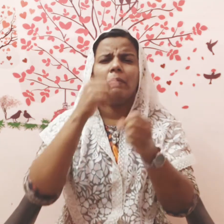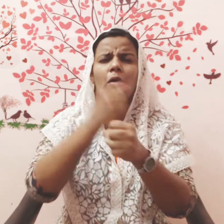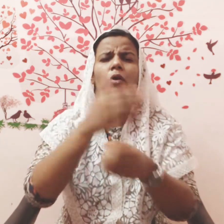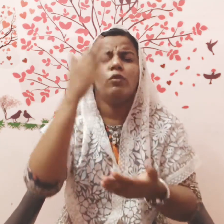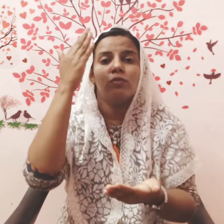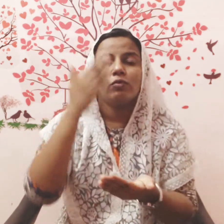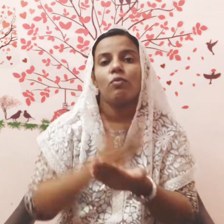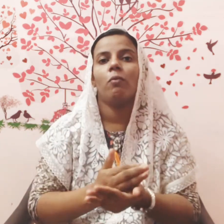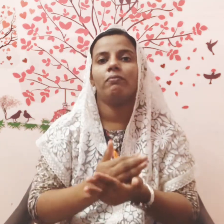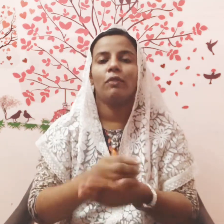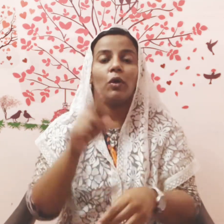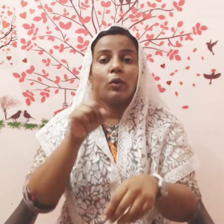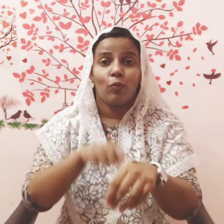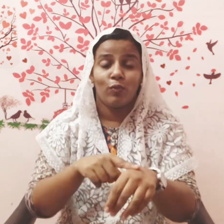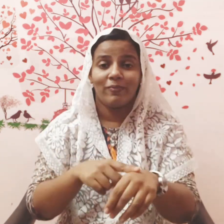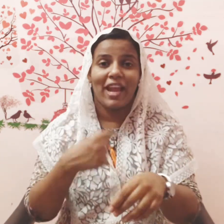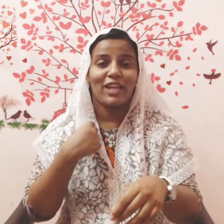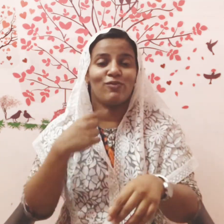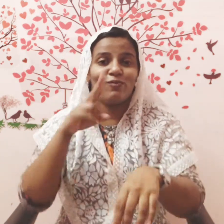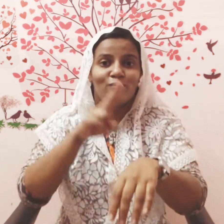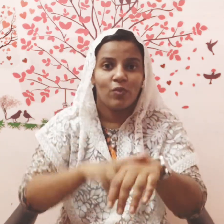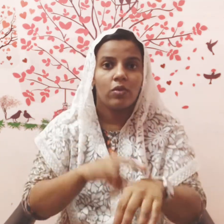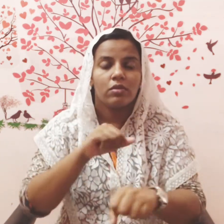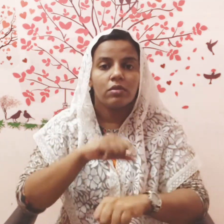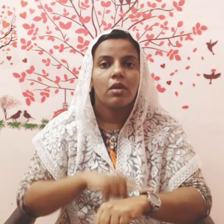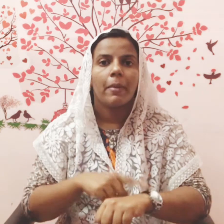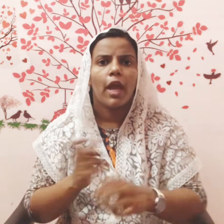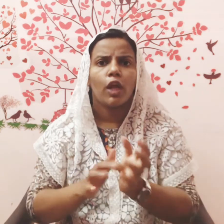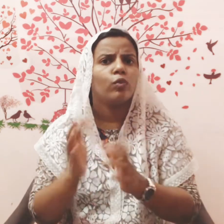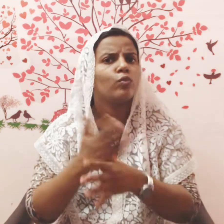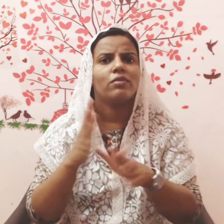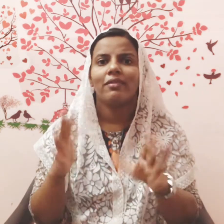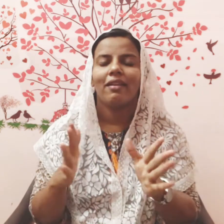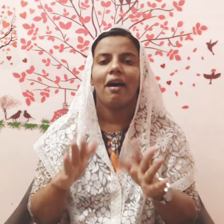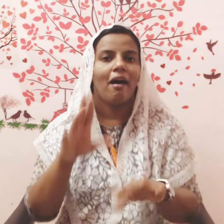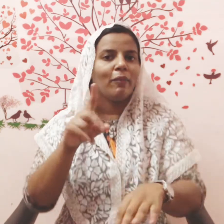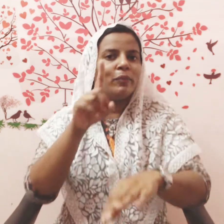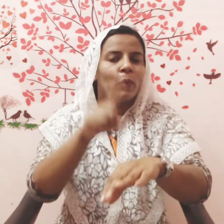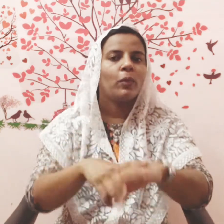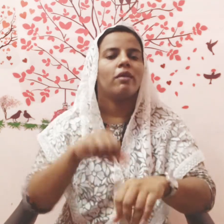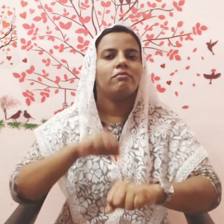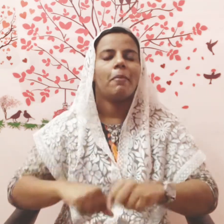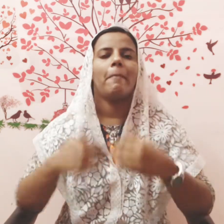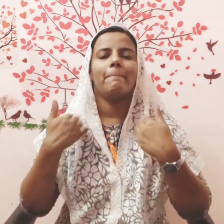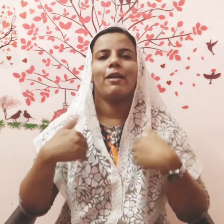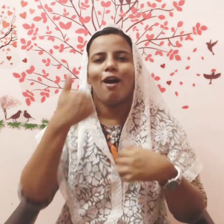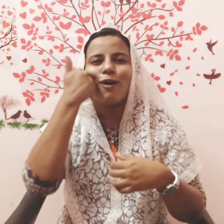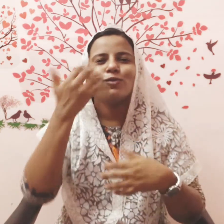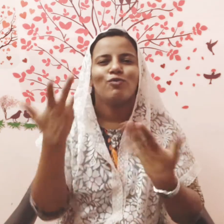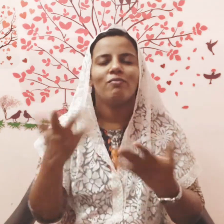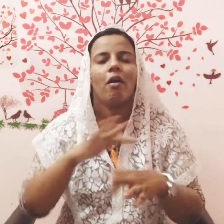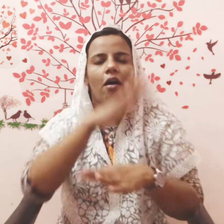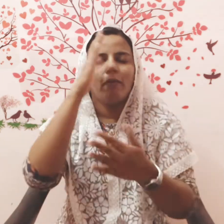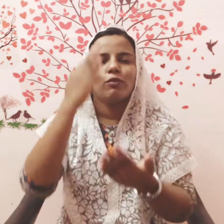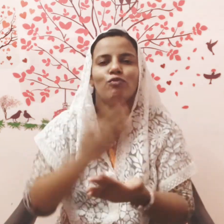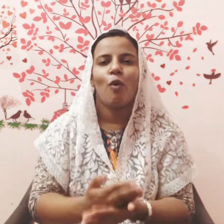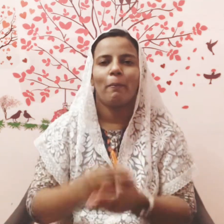ആ ഒഴുക്ക് ആ സ്പോട്ടിൽ നിന്നു. ഞാൻ ചോദിക്കട്ടെ, യേശു എന്തെങ്കിലും ചെയ്തോ? ഒന്നും ചെയ്തില്ല. യേശു എന്തെങ്കിലും ചെയ്തോ? ഒന്നും ചെയ്തില്ല.